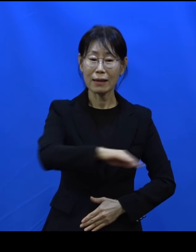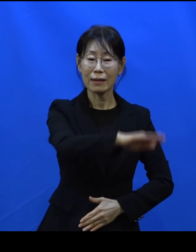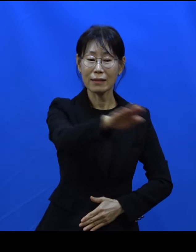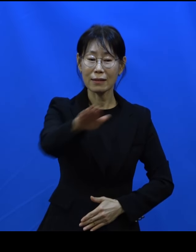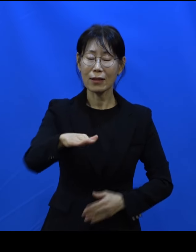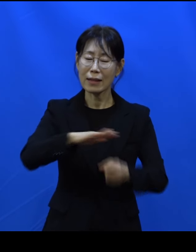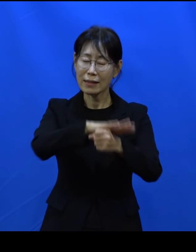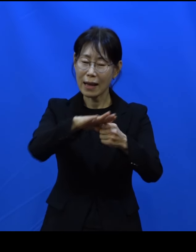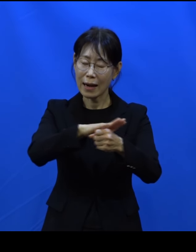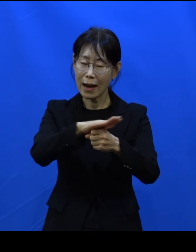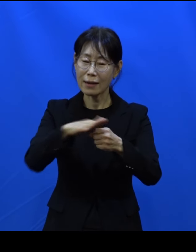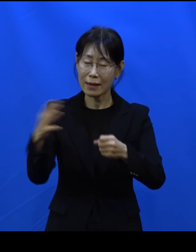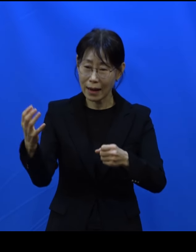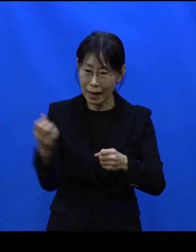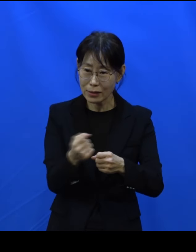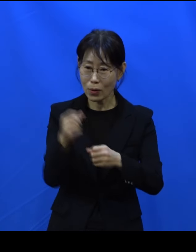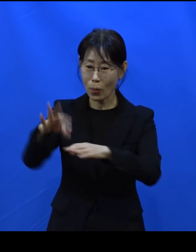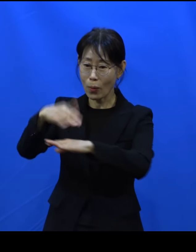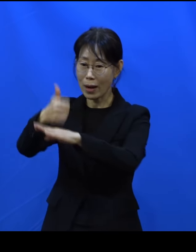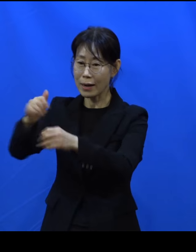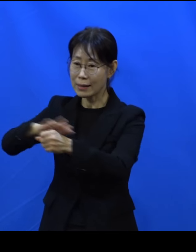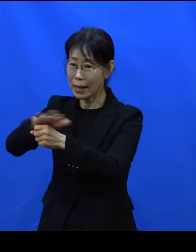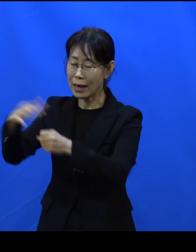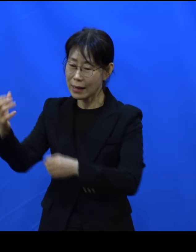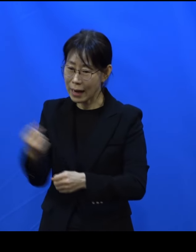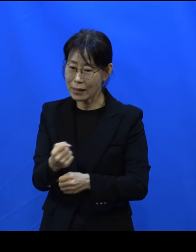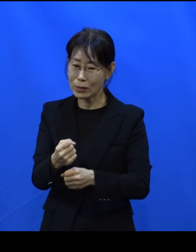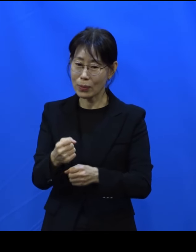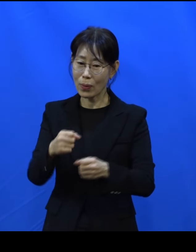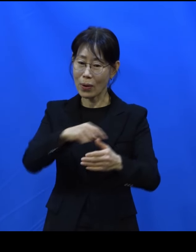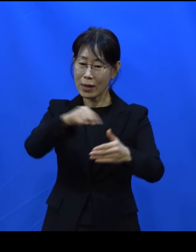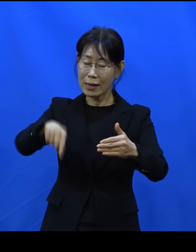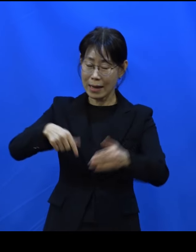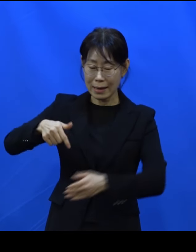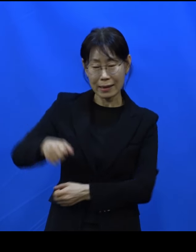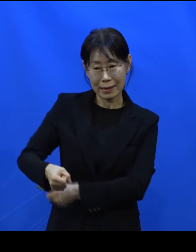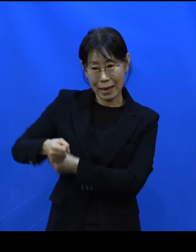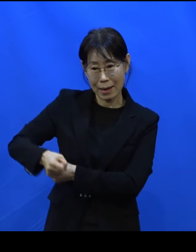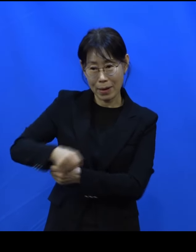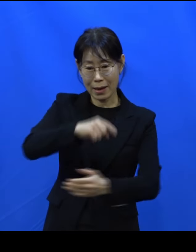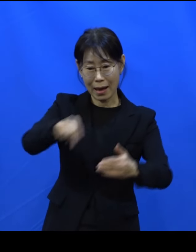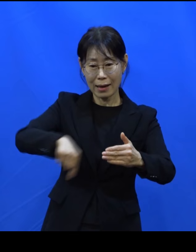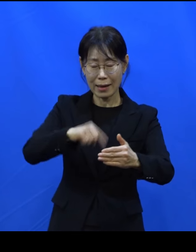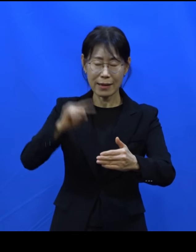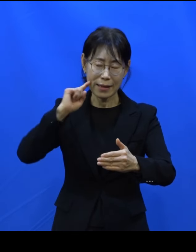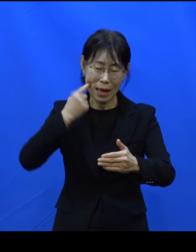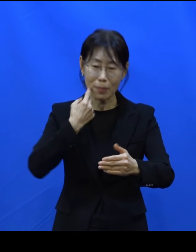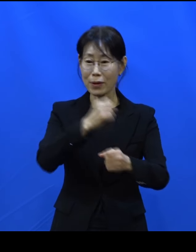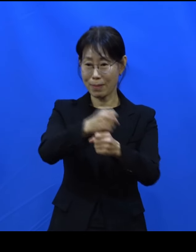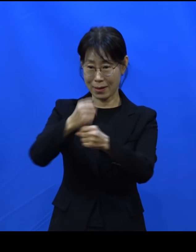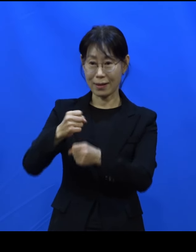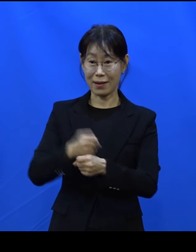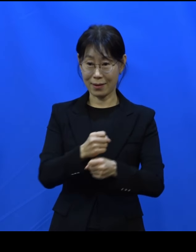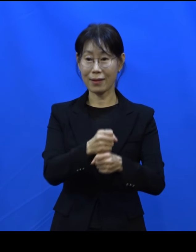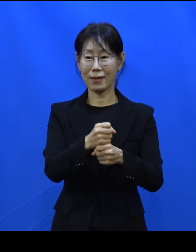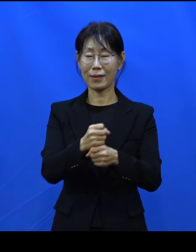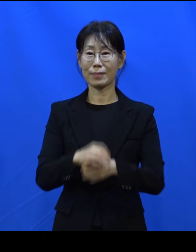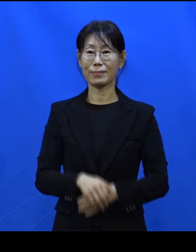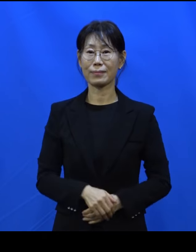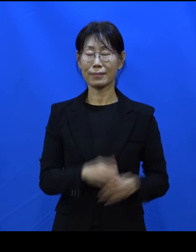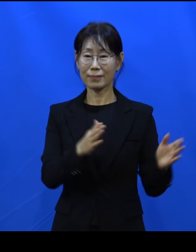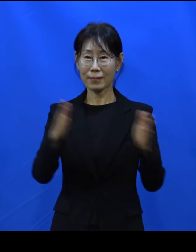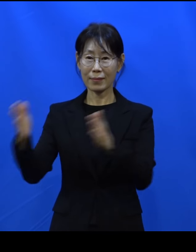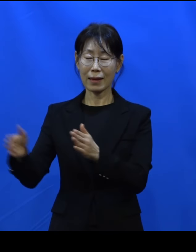이 가마의 매력이 여기 있는 것이죠. 이것이 바로 하나님의 나라의 모습을 우리가 보여줍니다. 자, 이제 마침내 행렬이